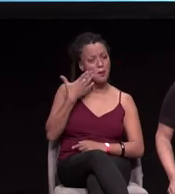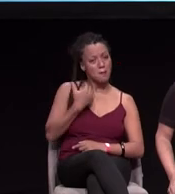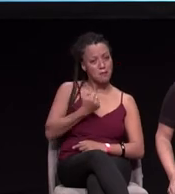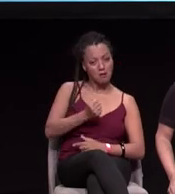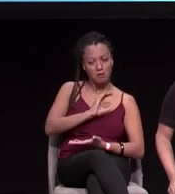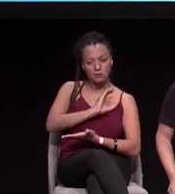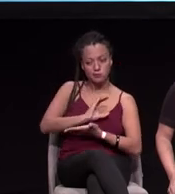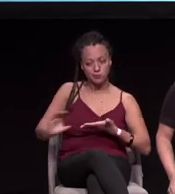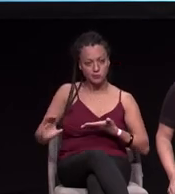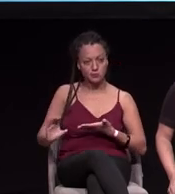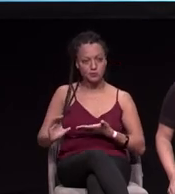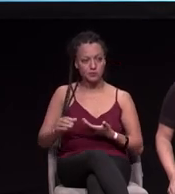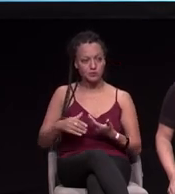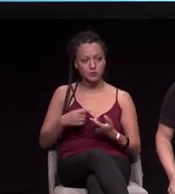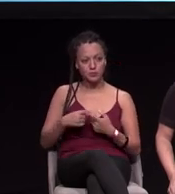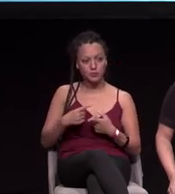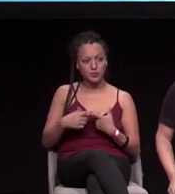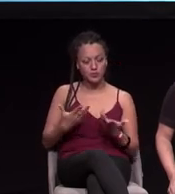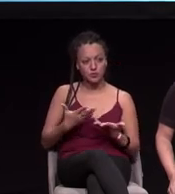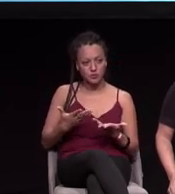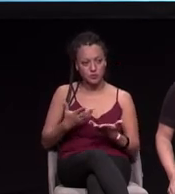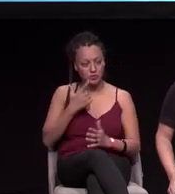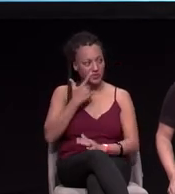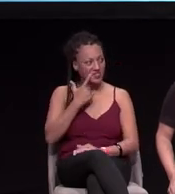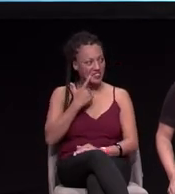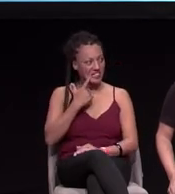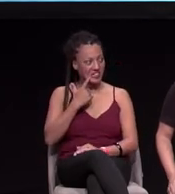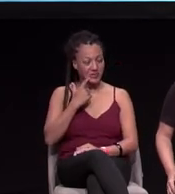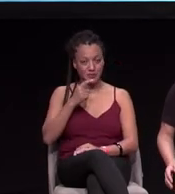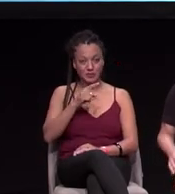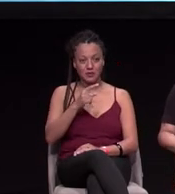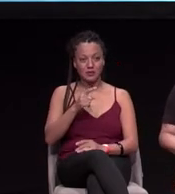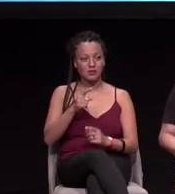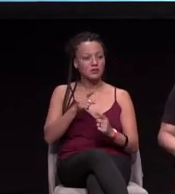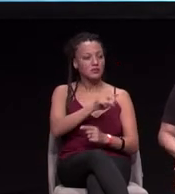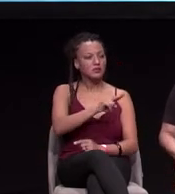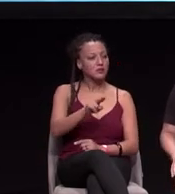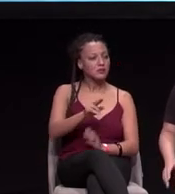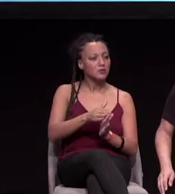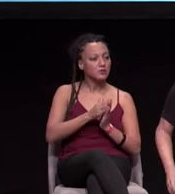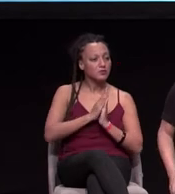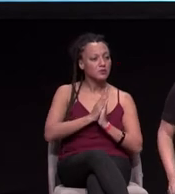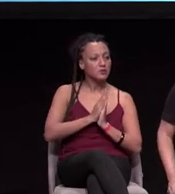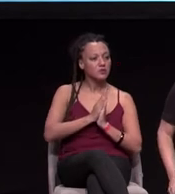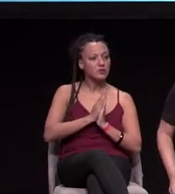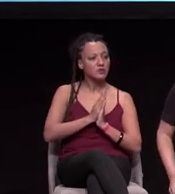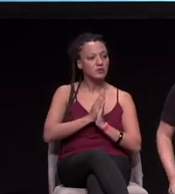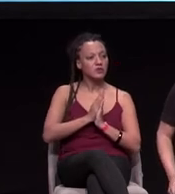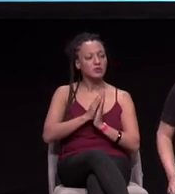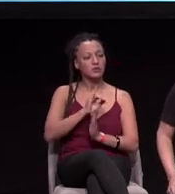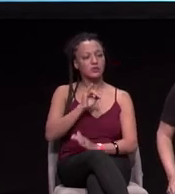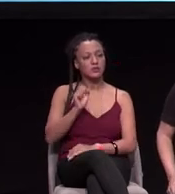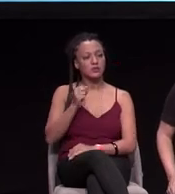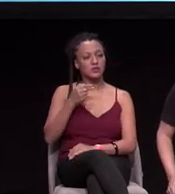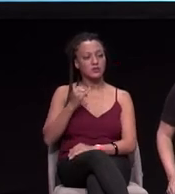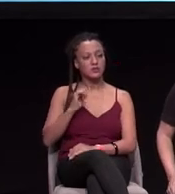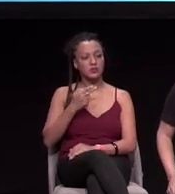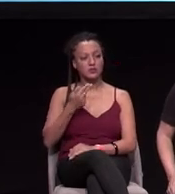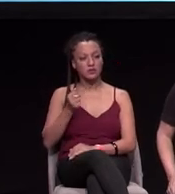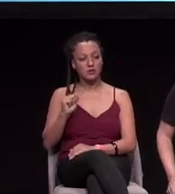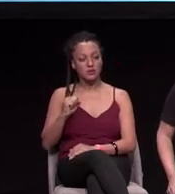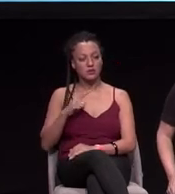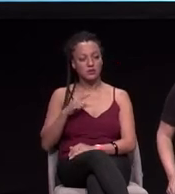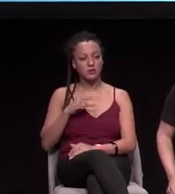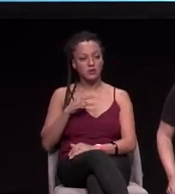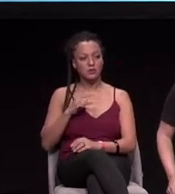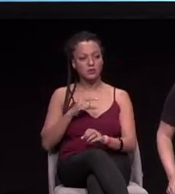carybé né naquele contexto num bloco de 3 está como seu nome por favor eu sou janaína sou professora de educação